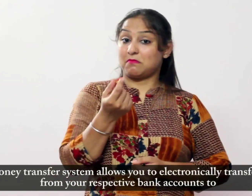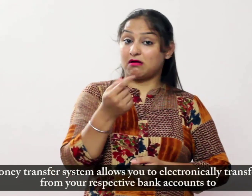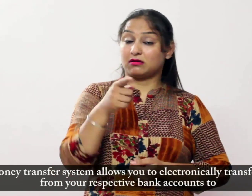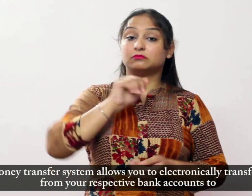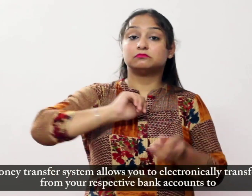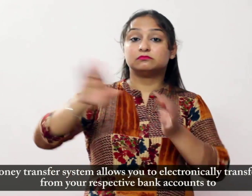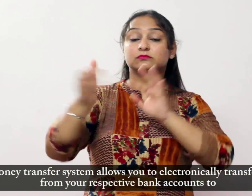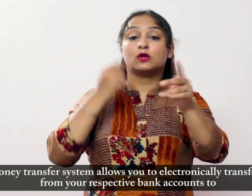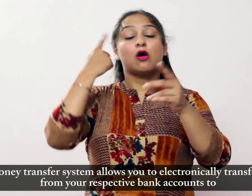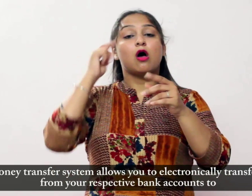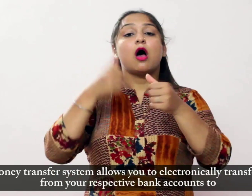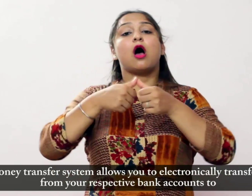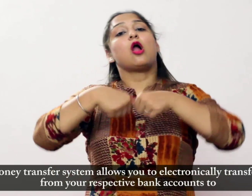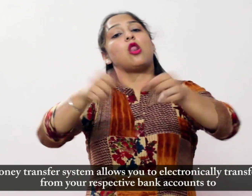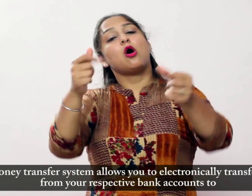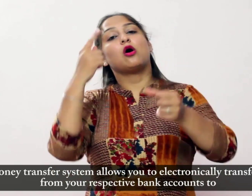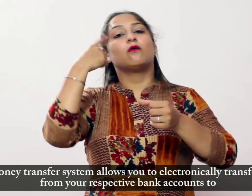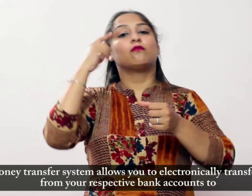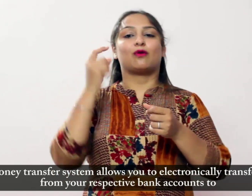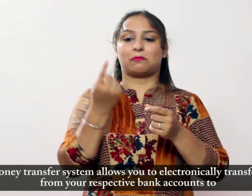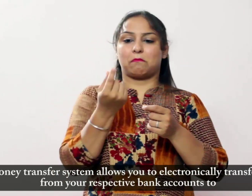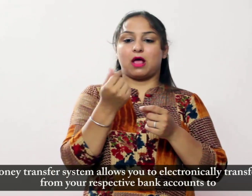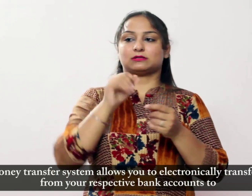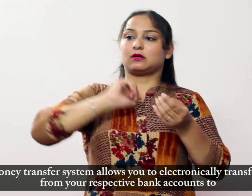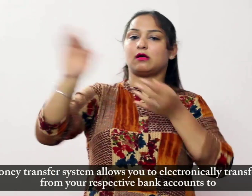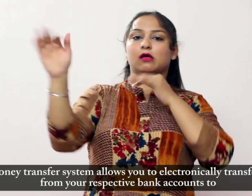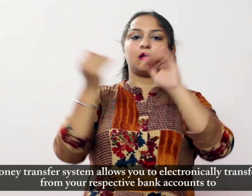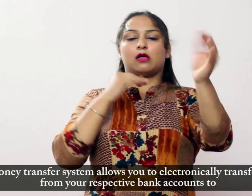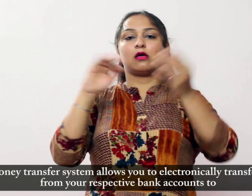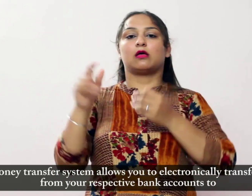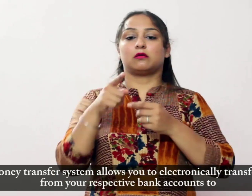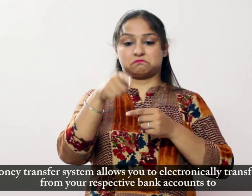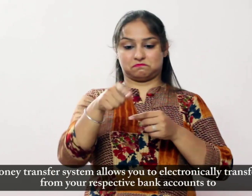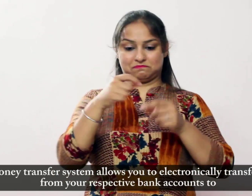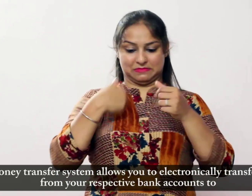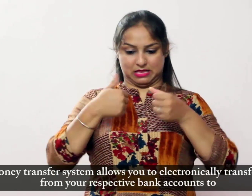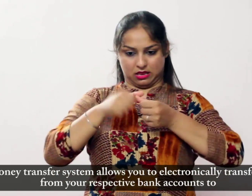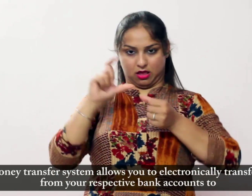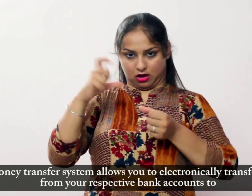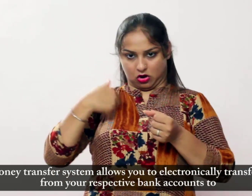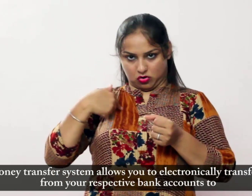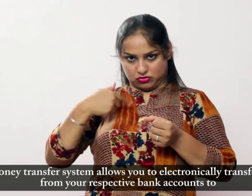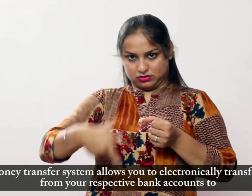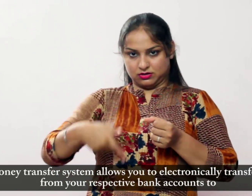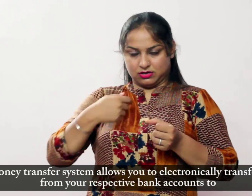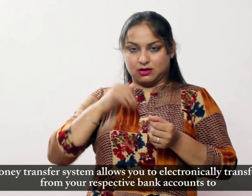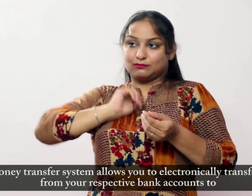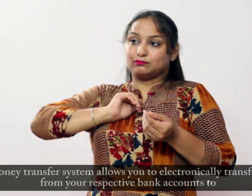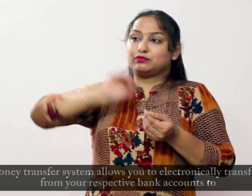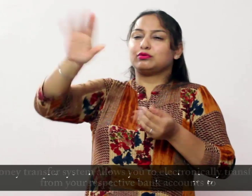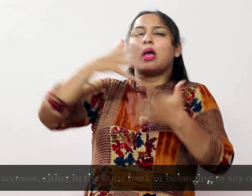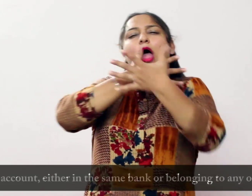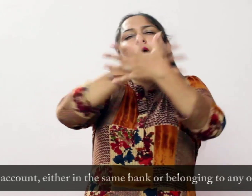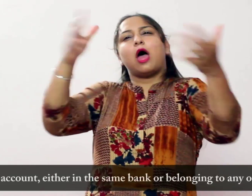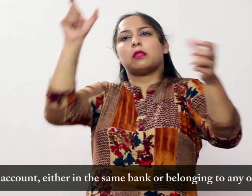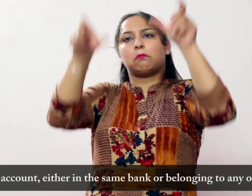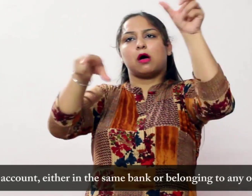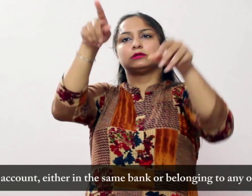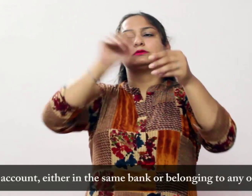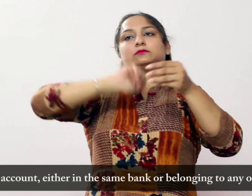यह मनी ट्रांसफर सिस्टम आपको अपने संबंधित बैंक खाते से इलेक्ट्रॉनिक रूप से फंड ट्रांसफर करने की अनुमति देता